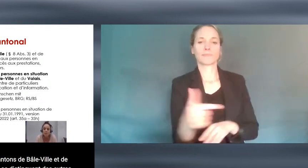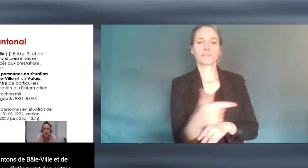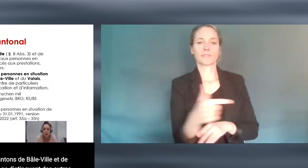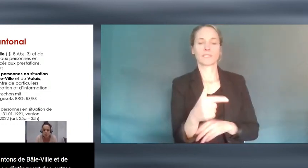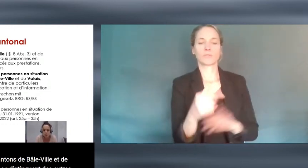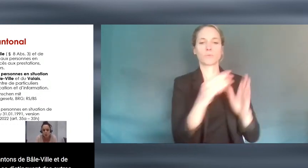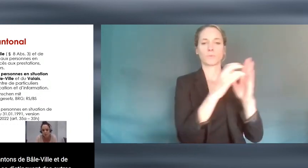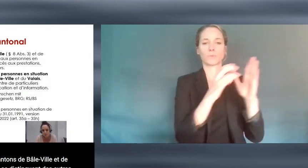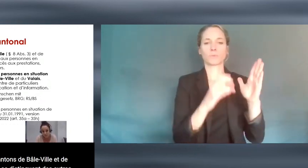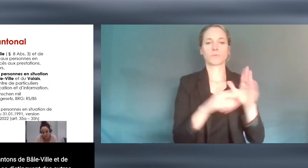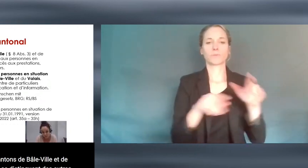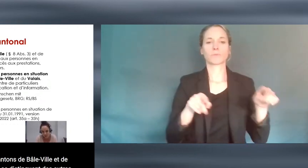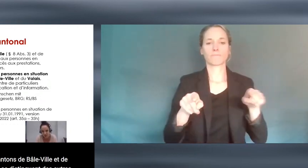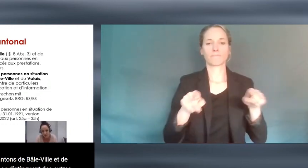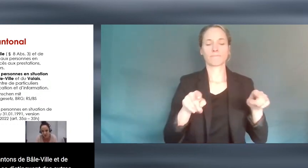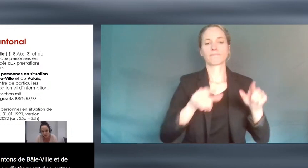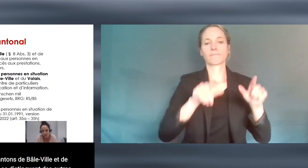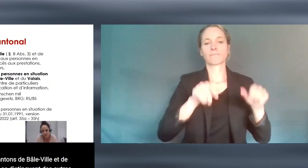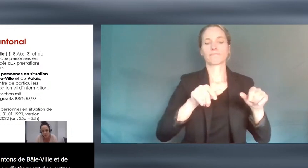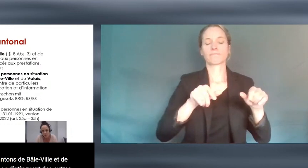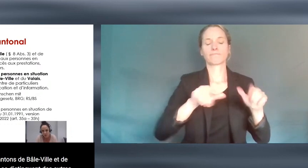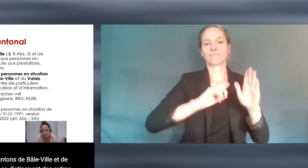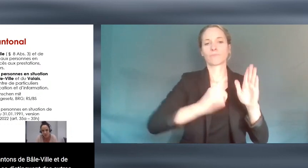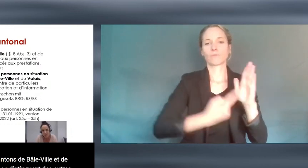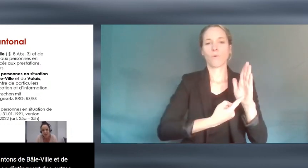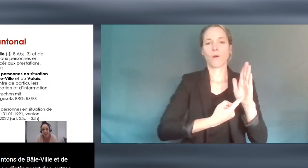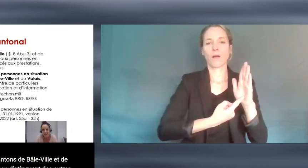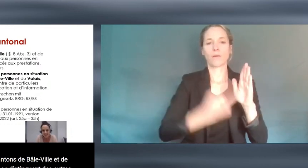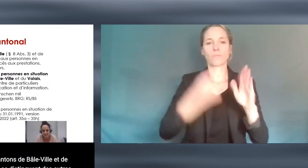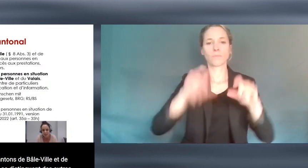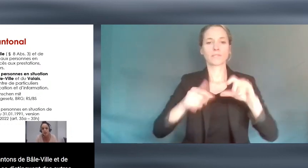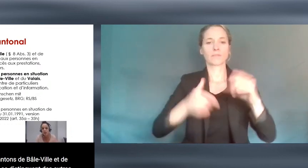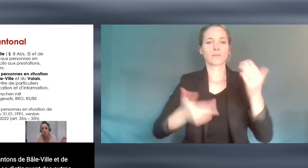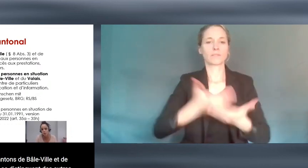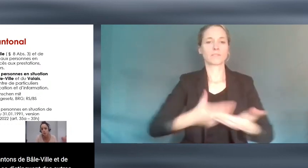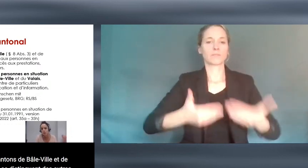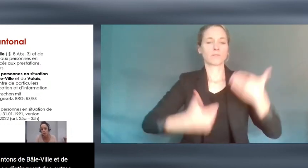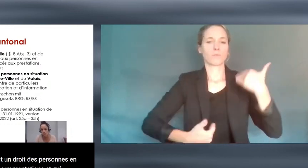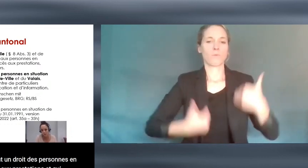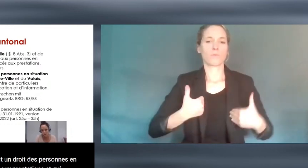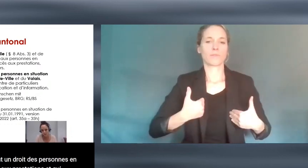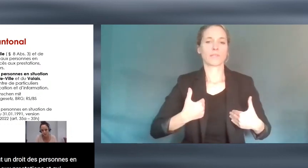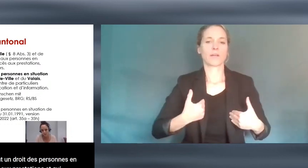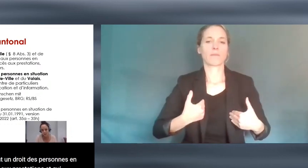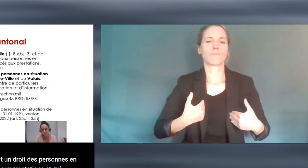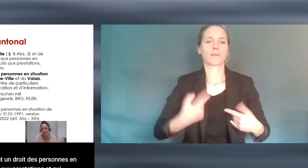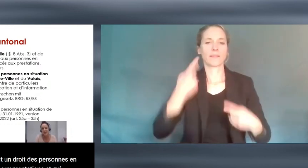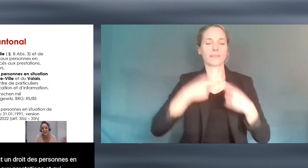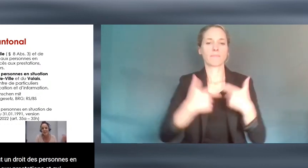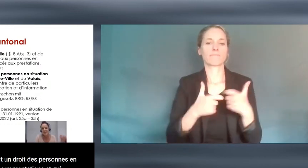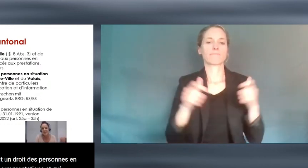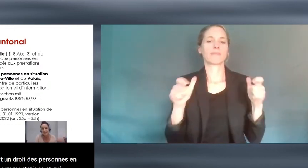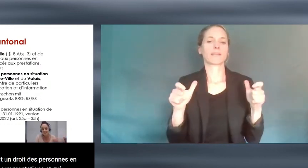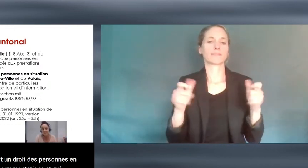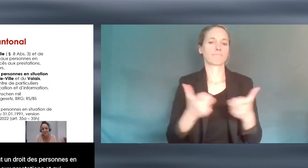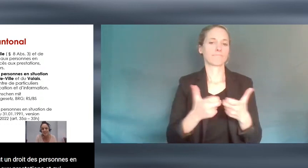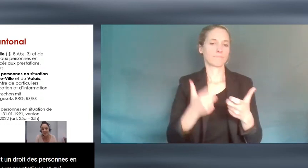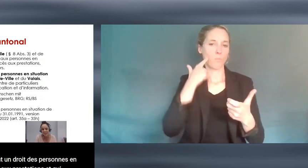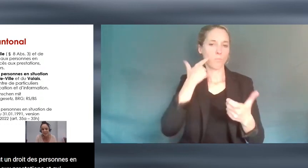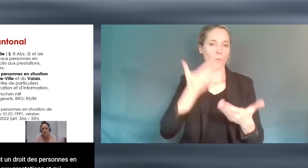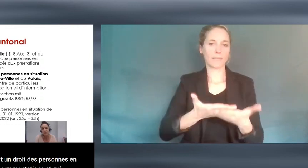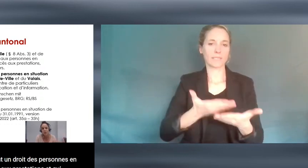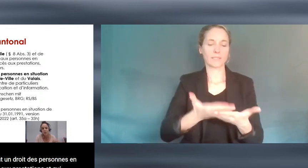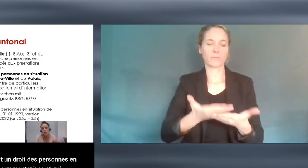prévoient un droit des personnes en situation de handicap à l'accès, entre autres, aux prestations et qui